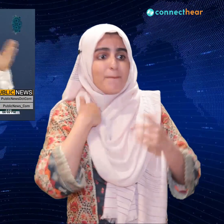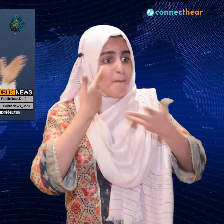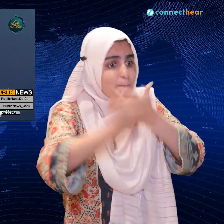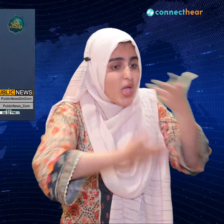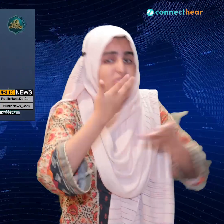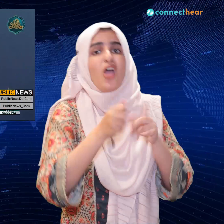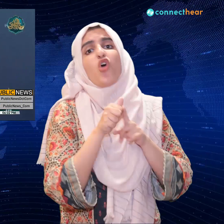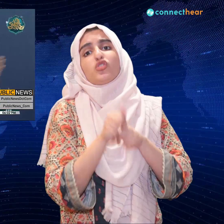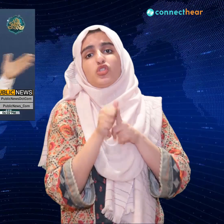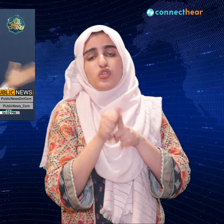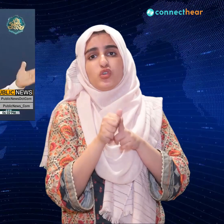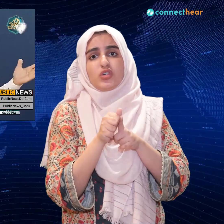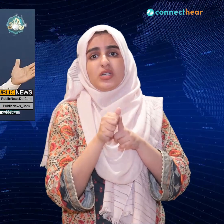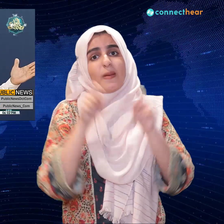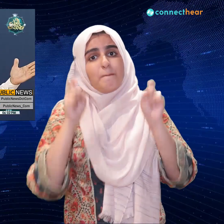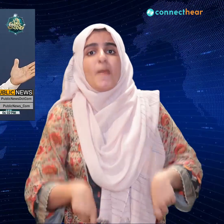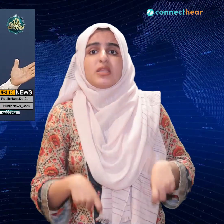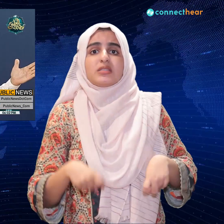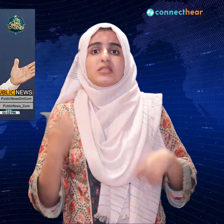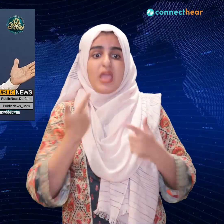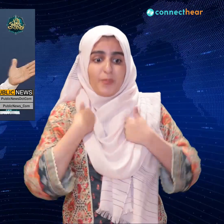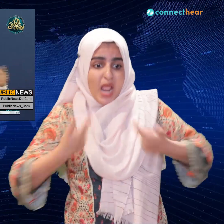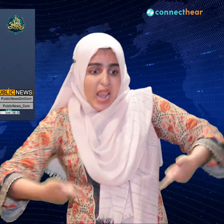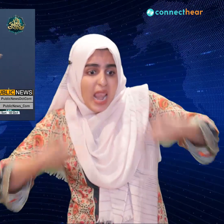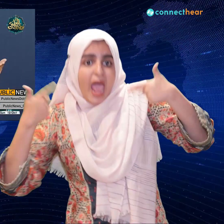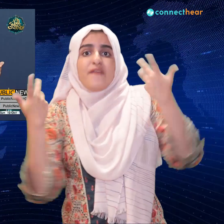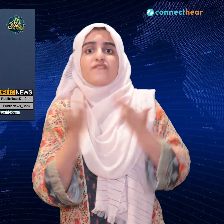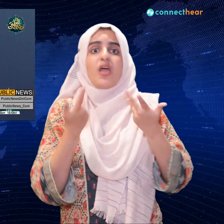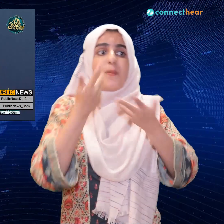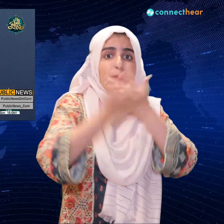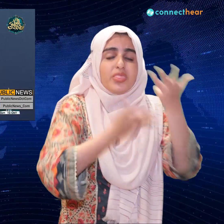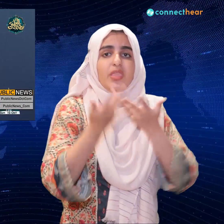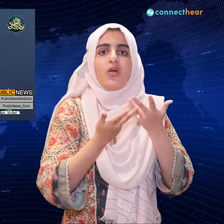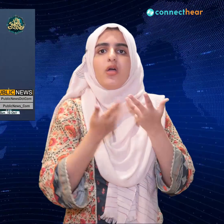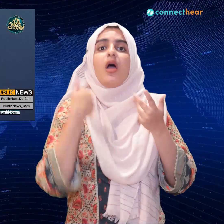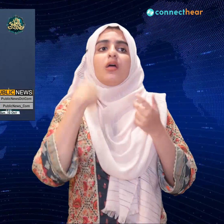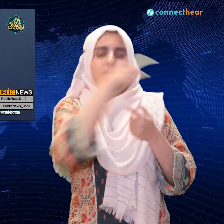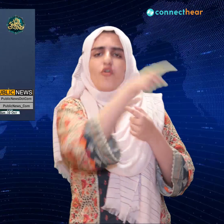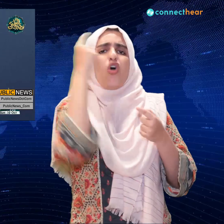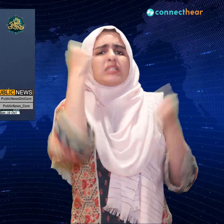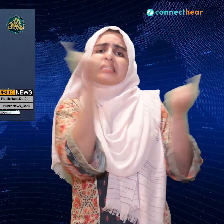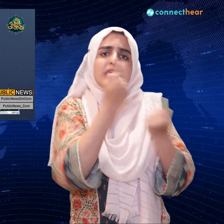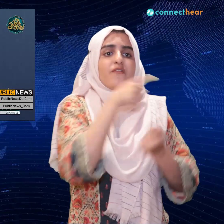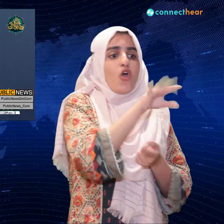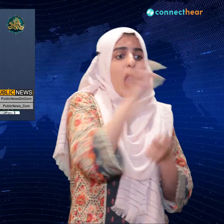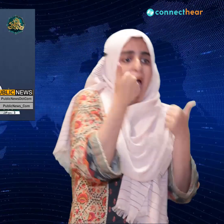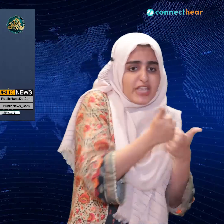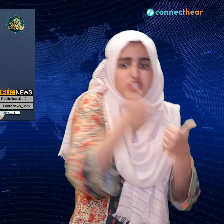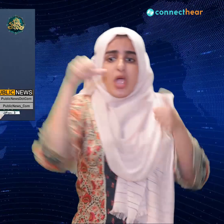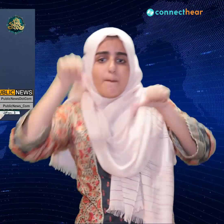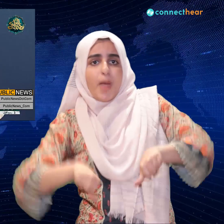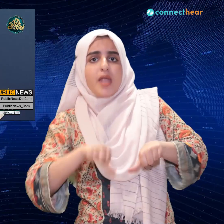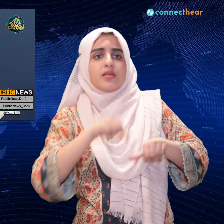کہ یہ دو طرز زندگی ہے، آپ کی چوائس ہے، لیکن ہم بتائیں تو صحیح کہ اس کا یہ اثرات ہوں گے